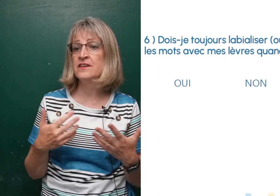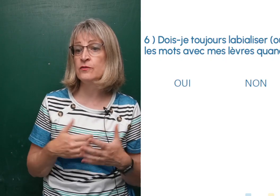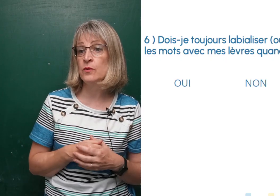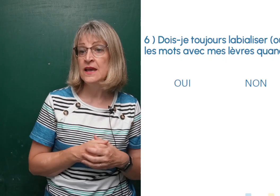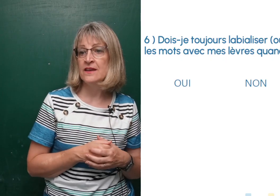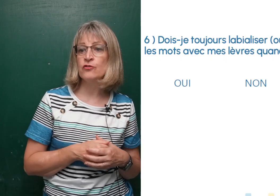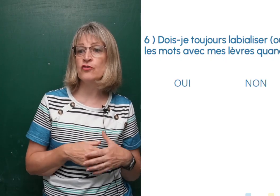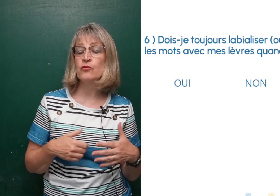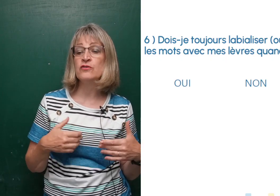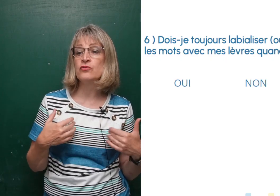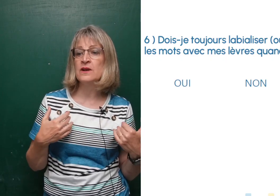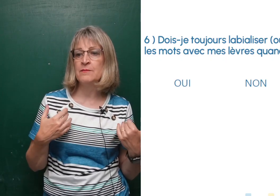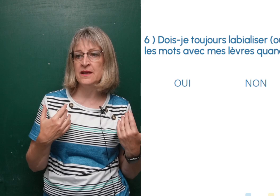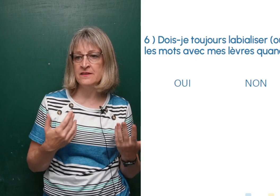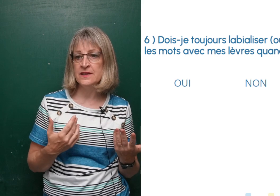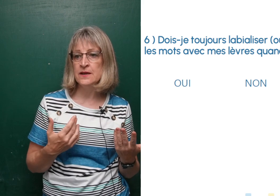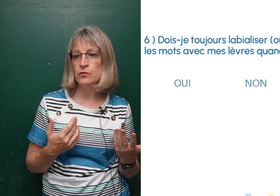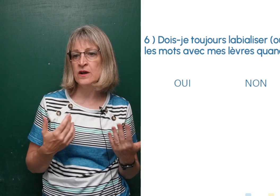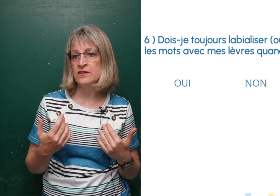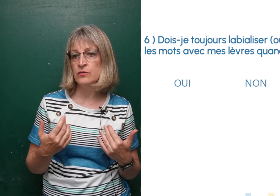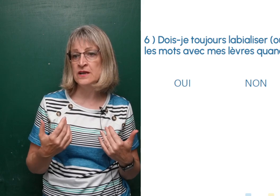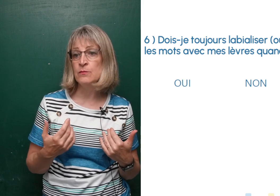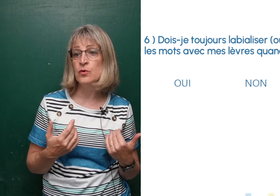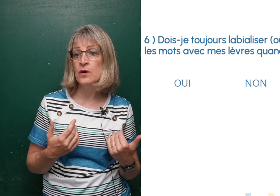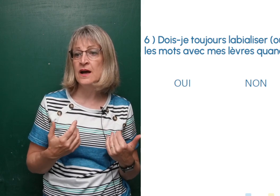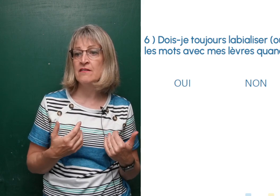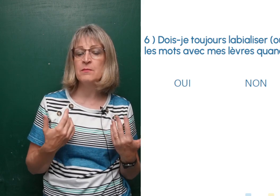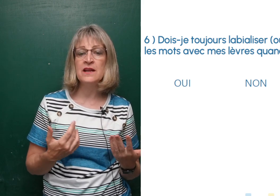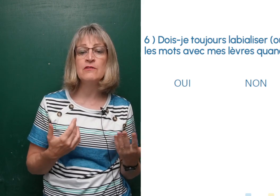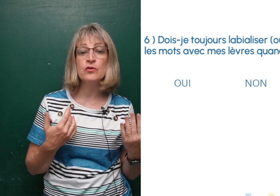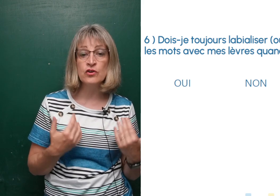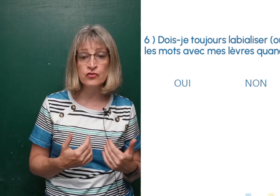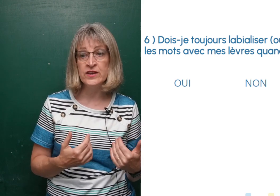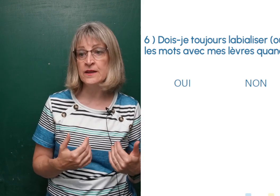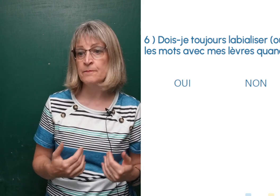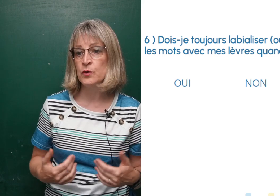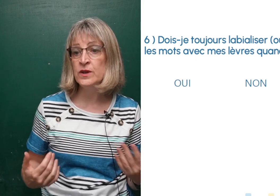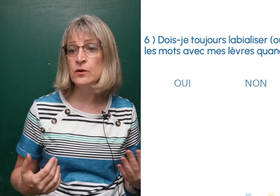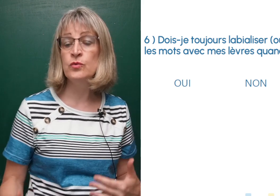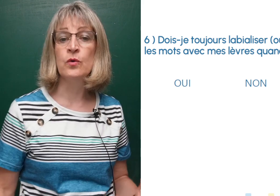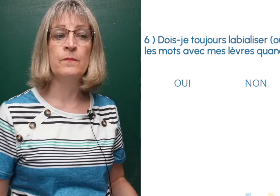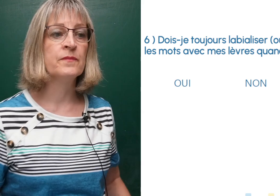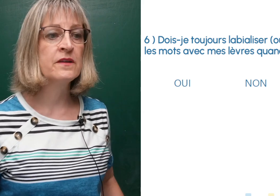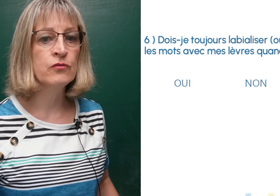labialisation. Est-ce que je dois toujours labialiser ou articuler les mots avec mes lèvres quand je signe? Oui ou non? Qu'est-ce que vous en